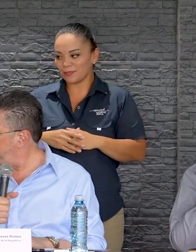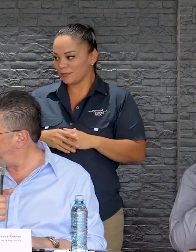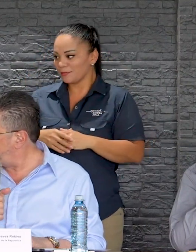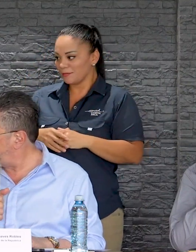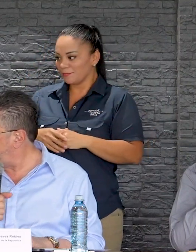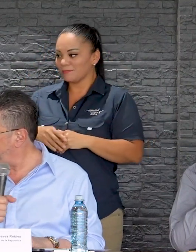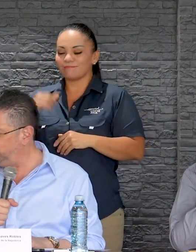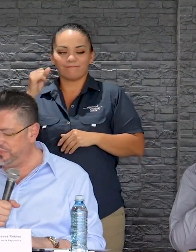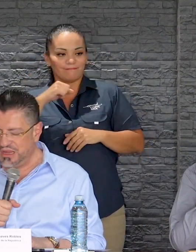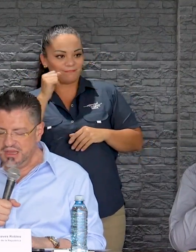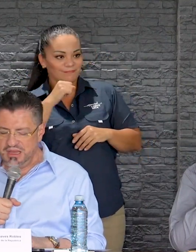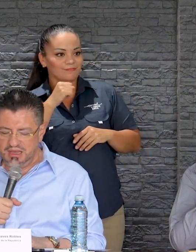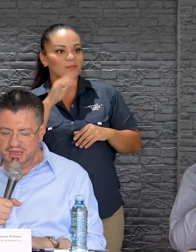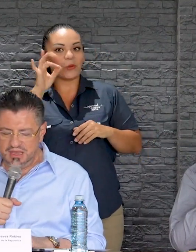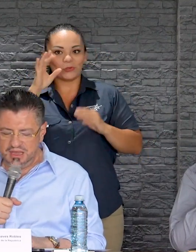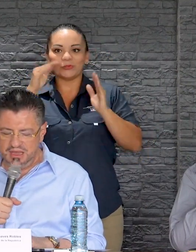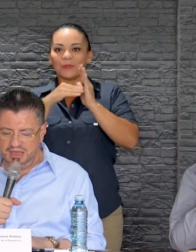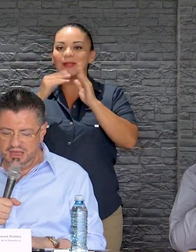los vecinos que tengo.